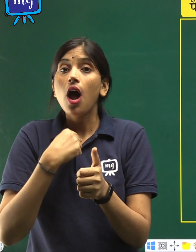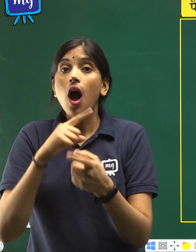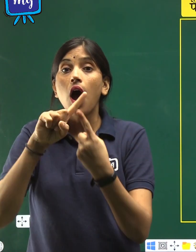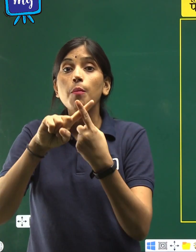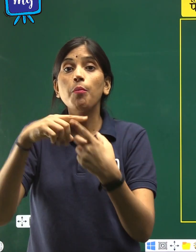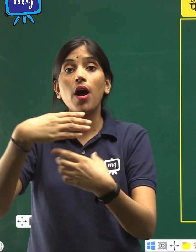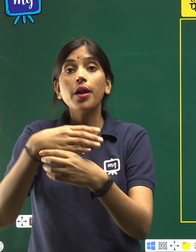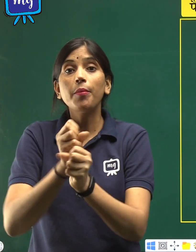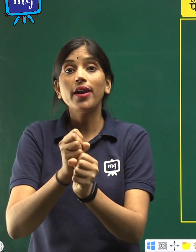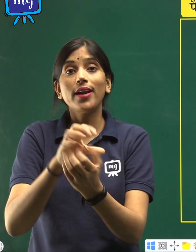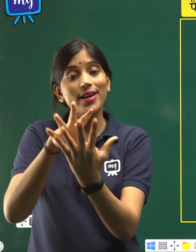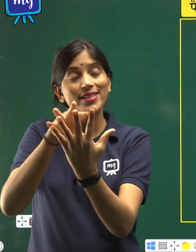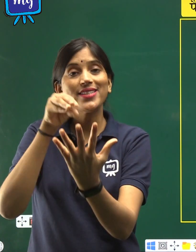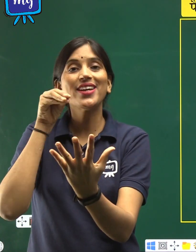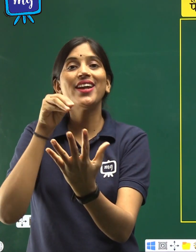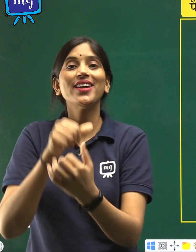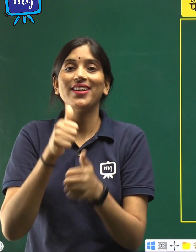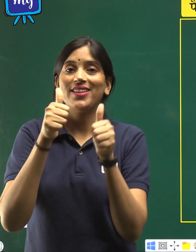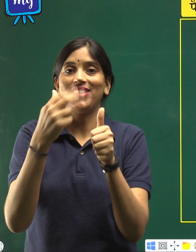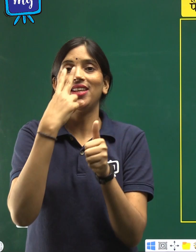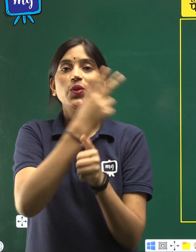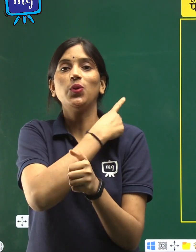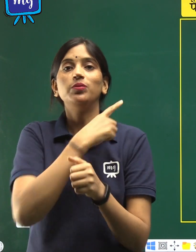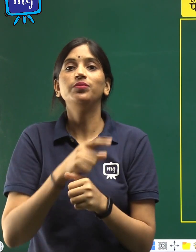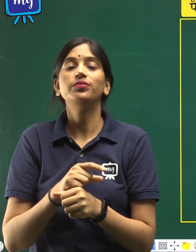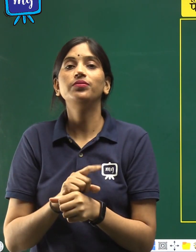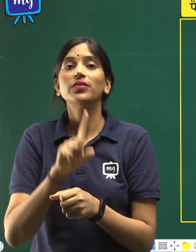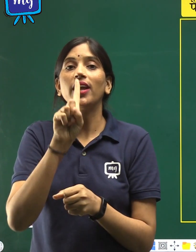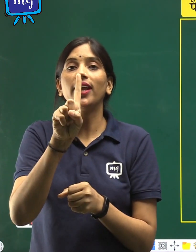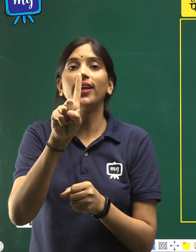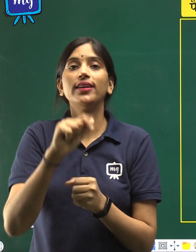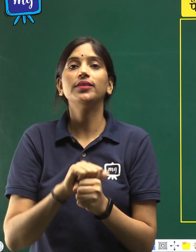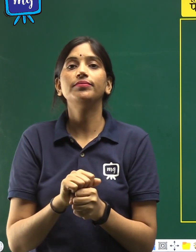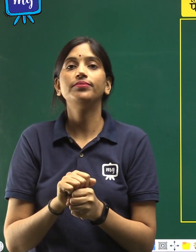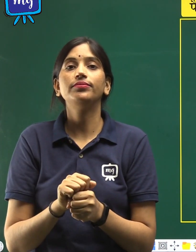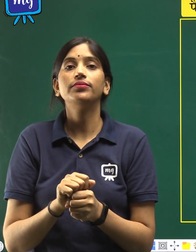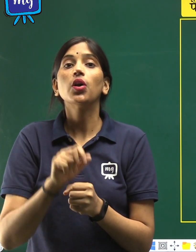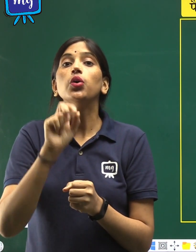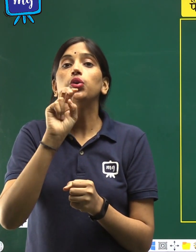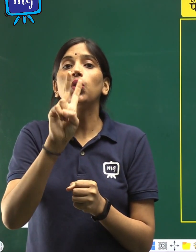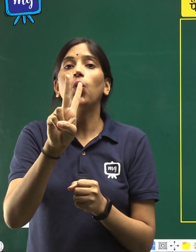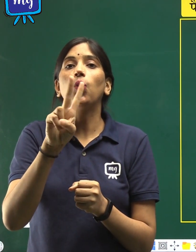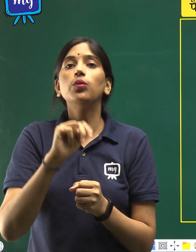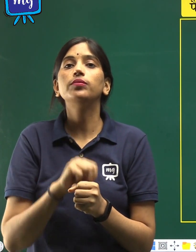पहाड़े बनाना सिखाएंगे। ठीक है, देखो 1